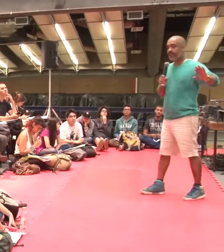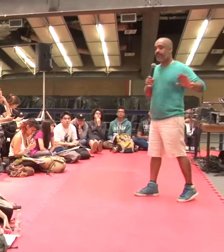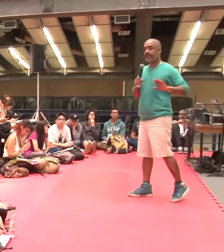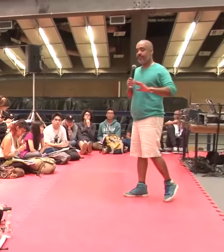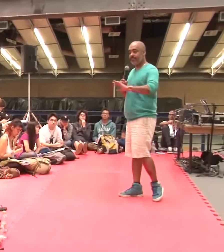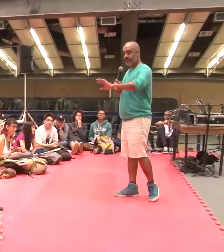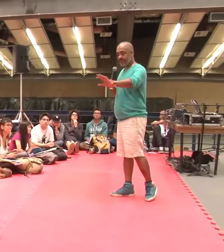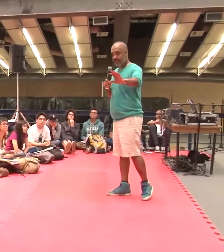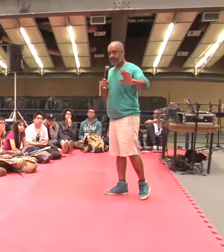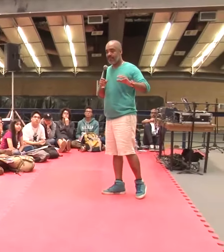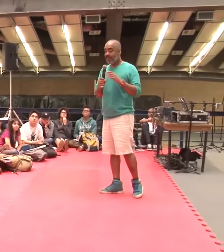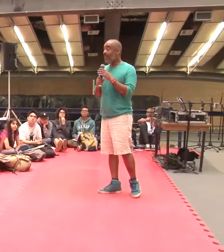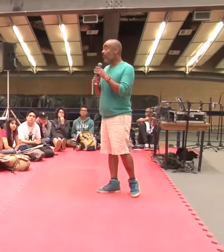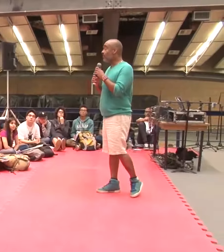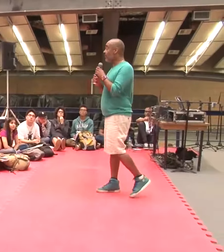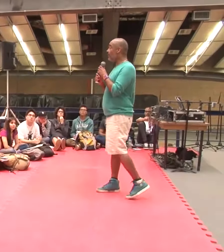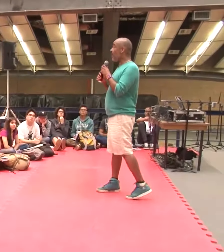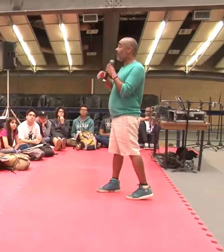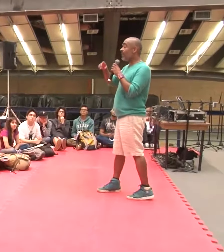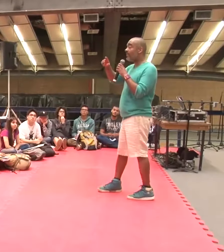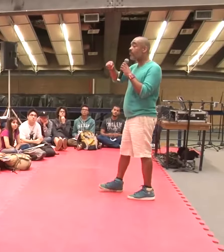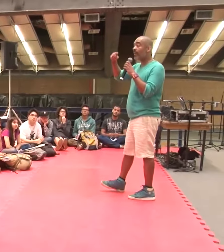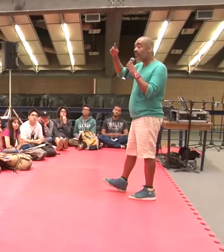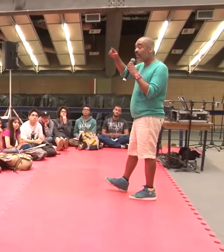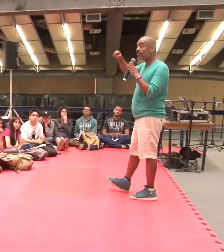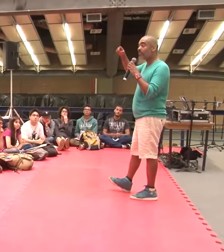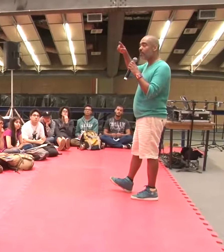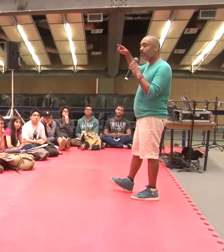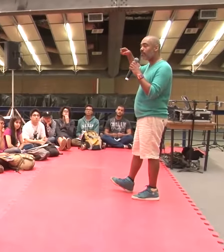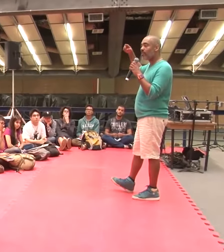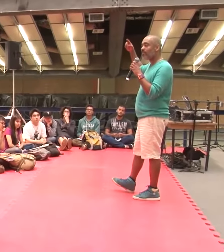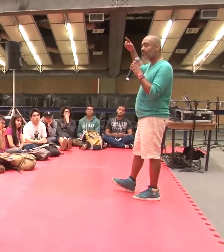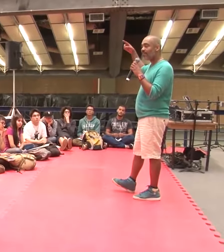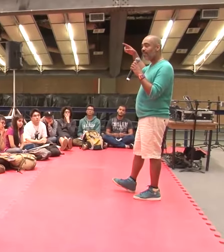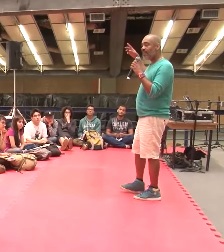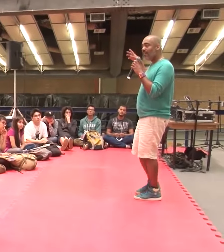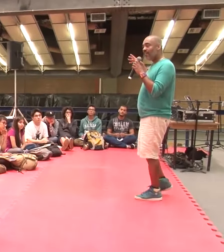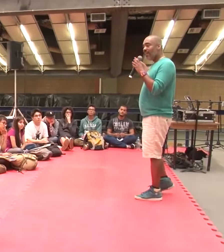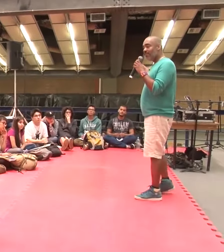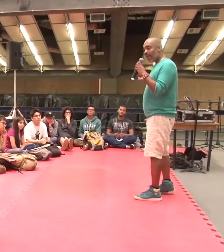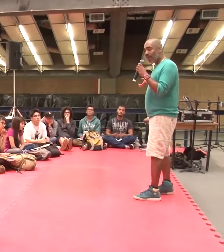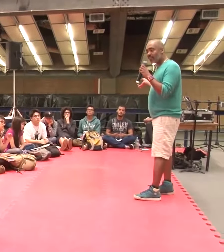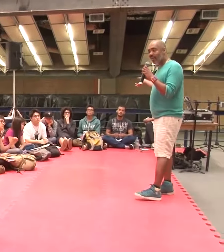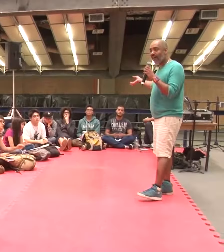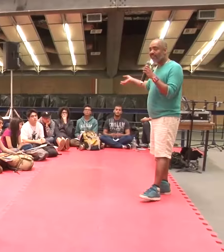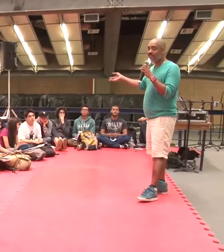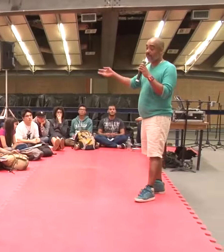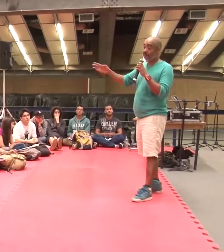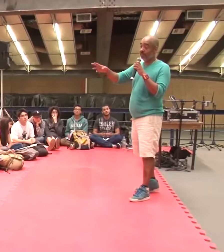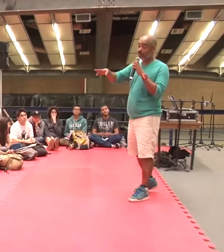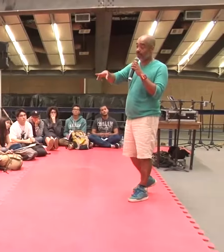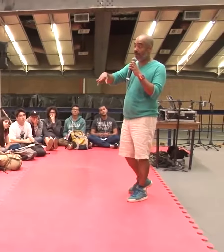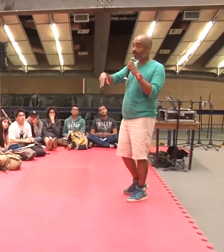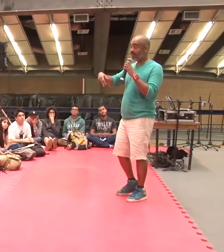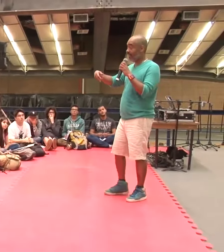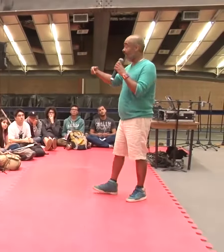daquela, que inclusive, né, vai passando pelas grandes transformações. Ele melhora as casas, ele